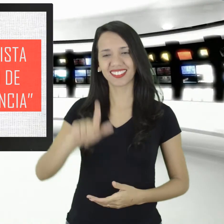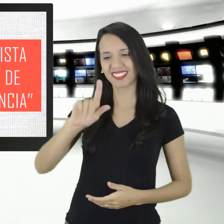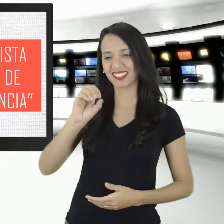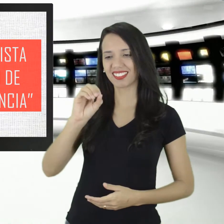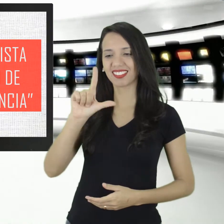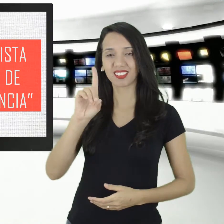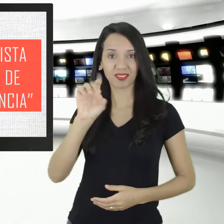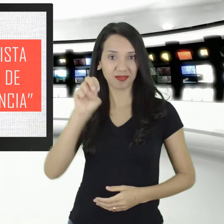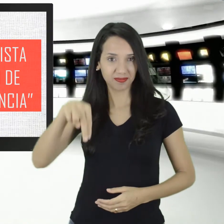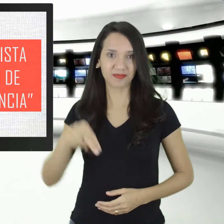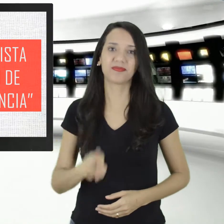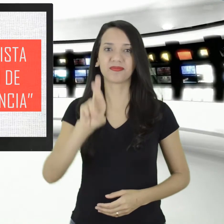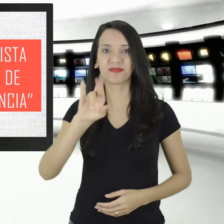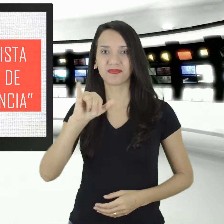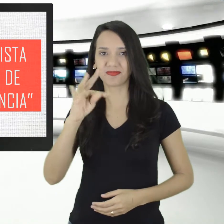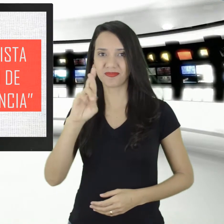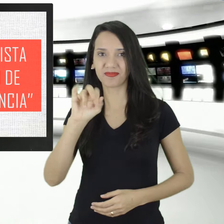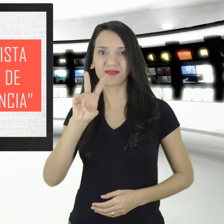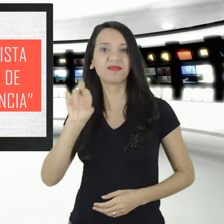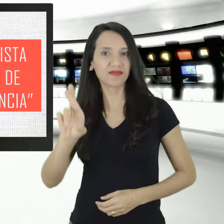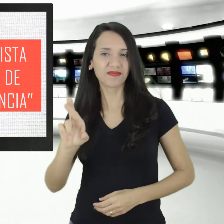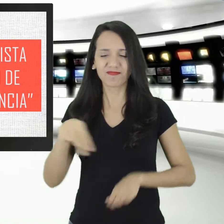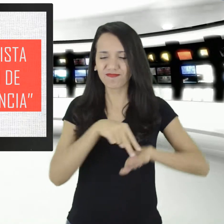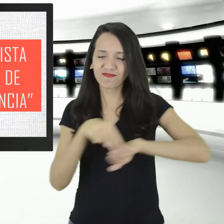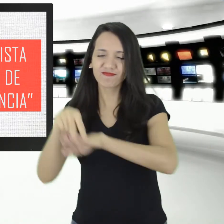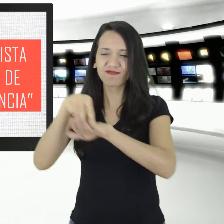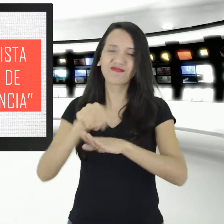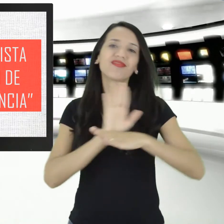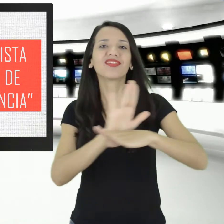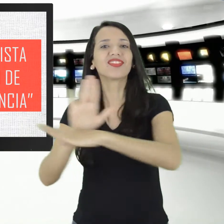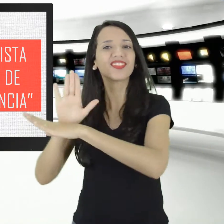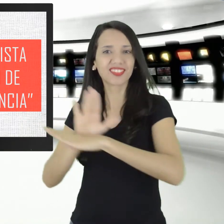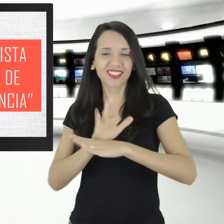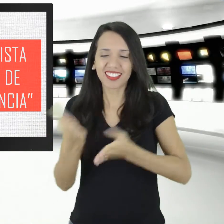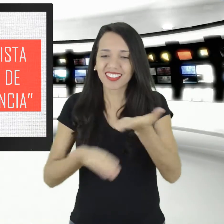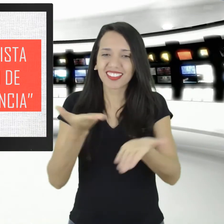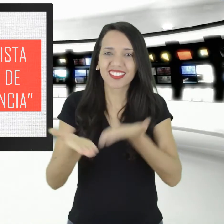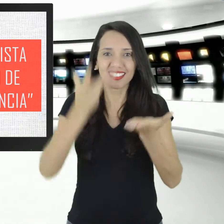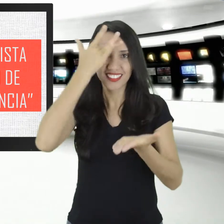golden retriever surfista auxilia no tratamento de pessoas com deficiência